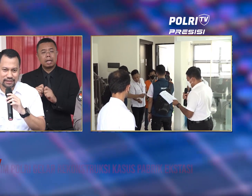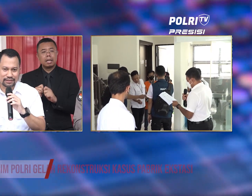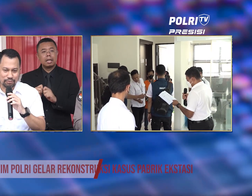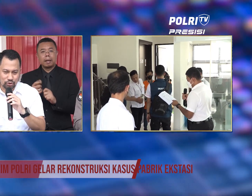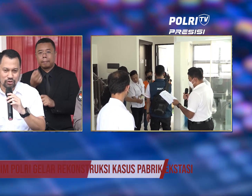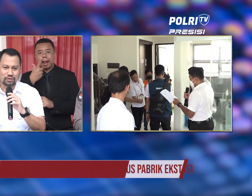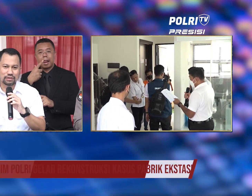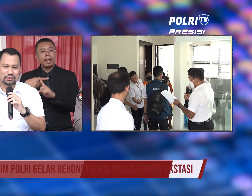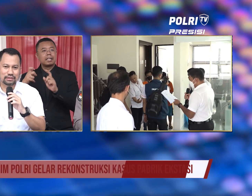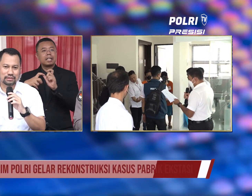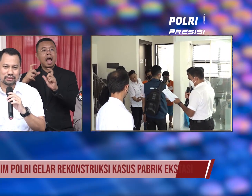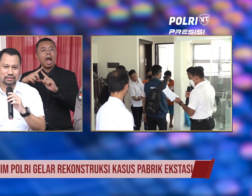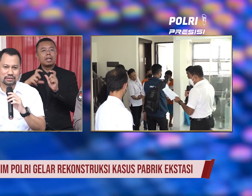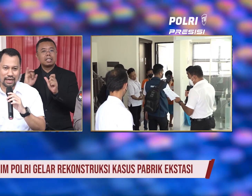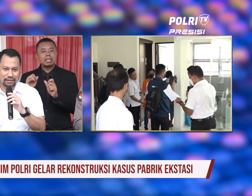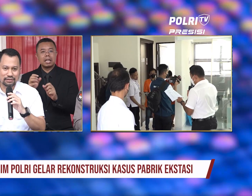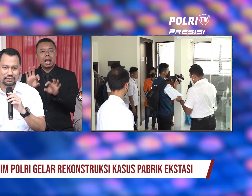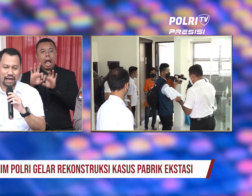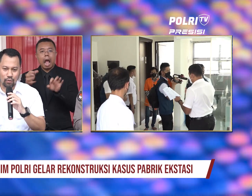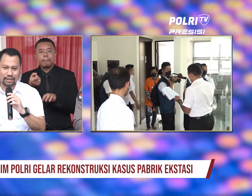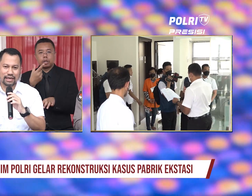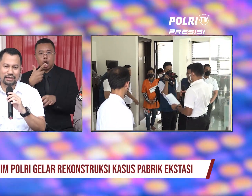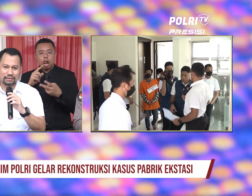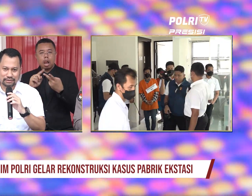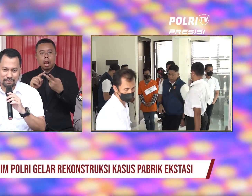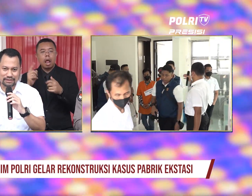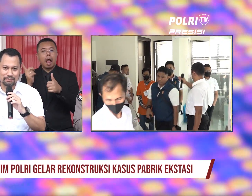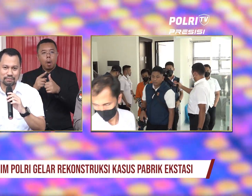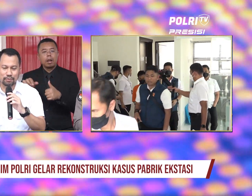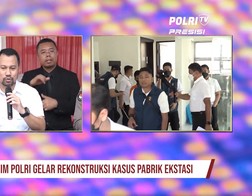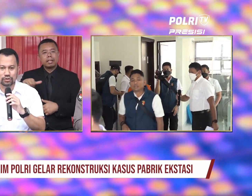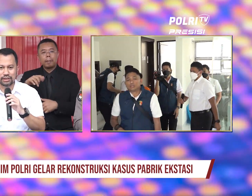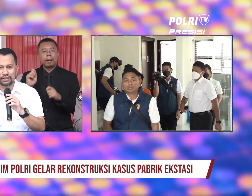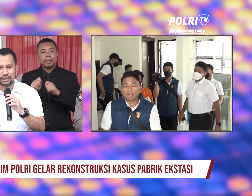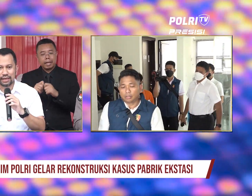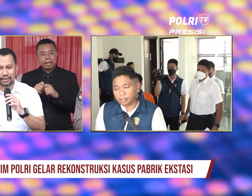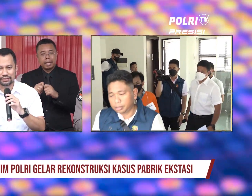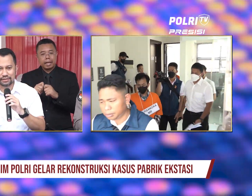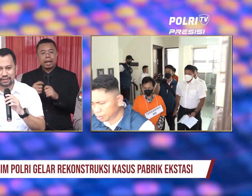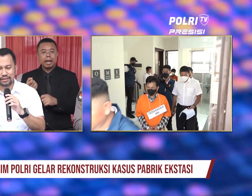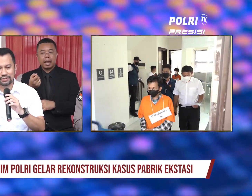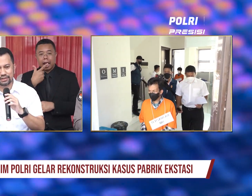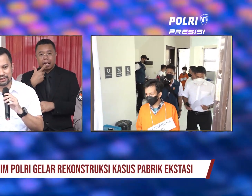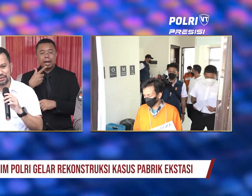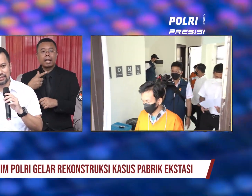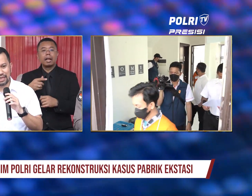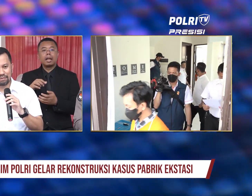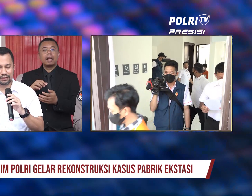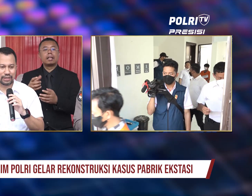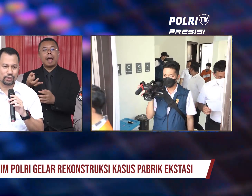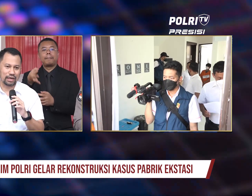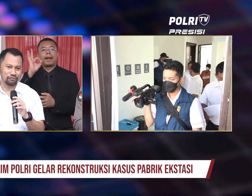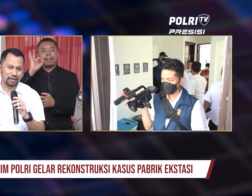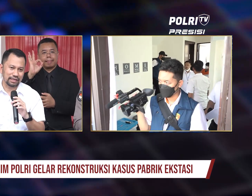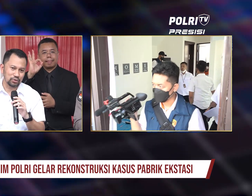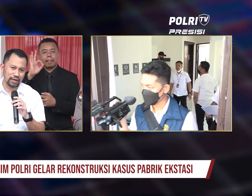ekstasi jenis kapsul dan awalnya sama-sama memproduksi ekstasi jenis tablet.